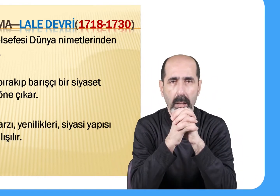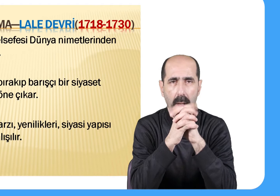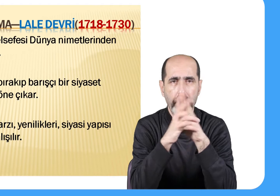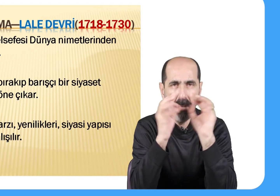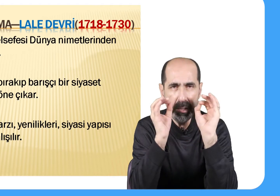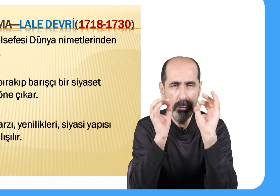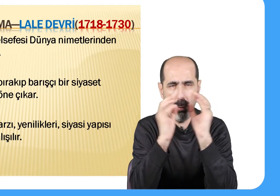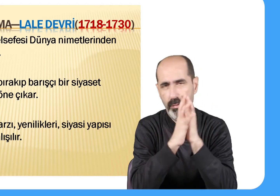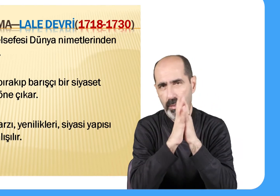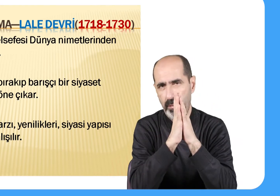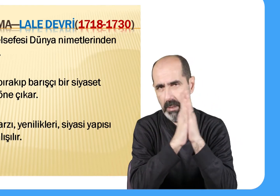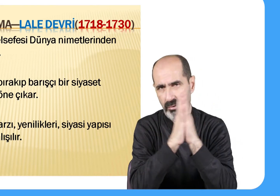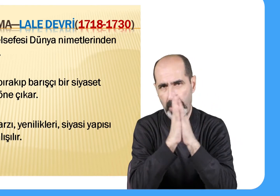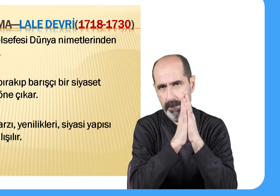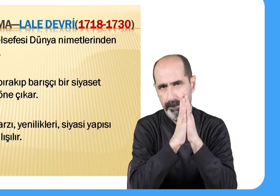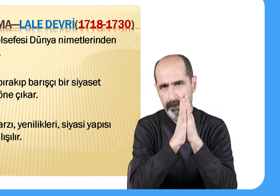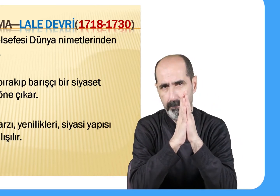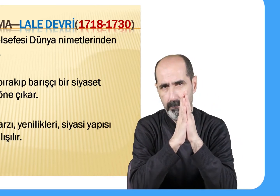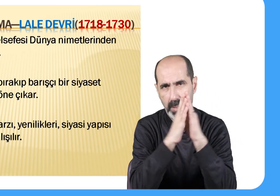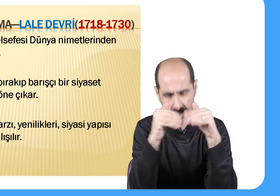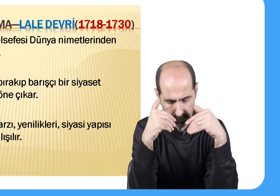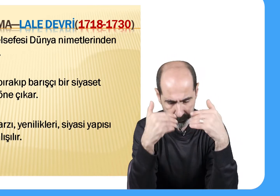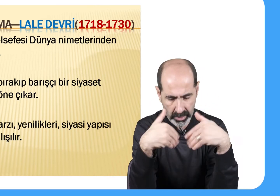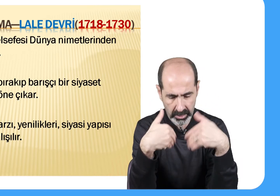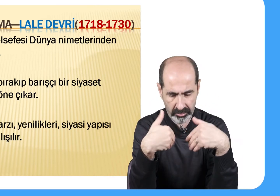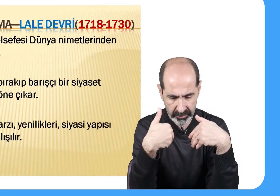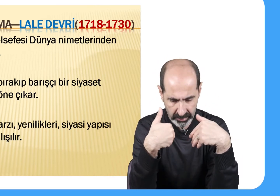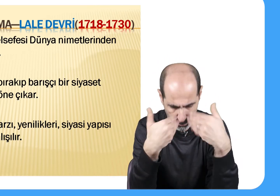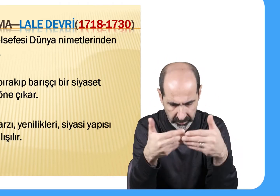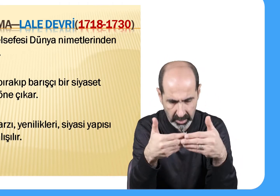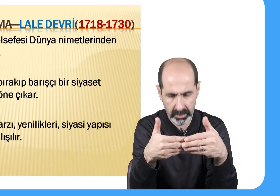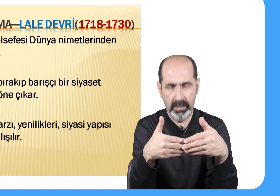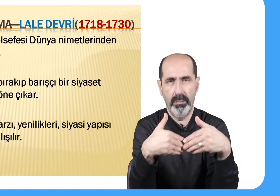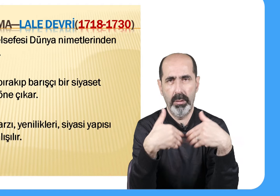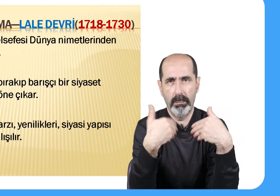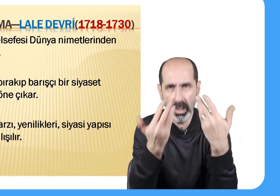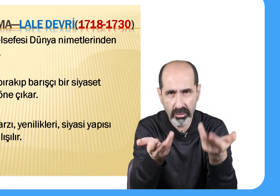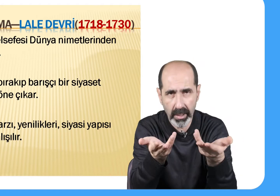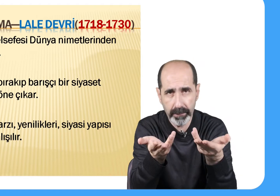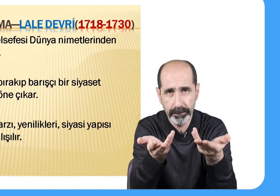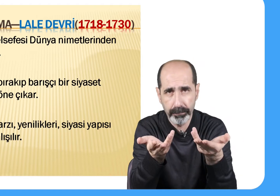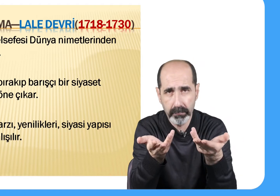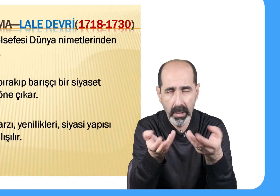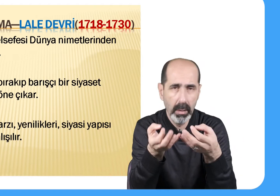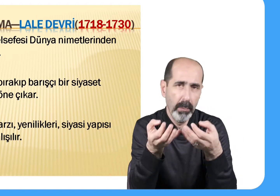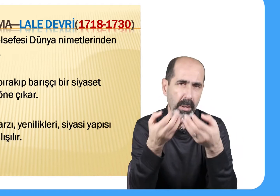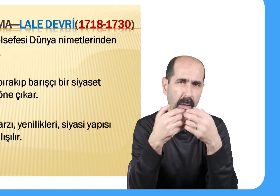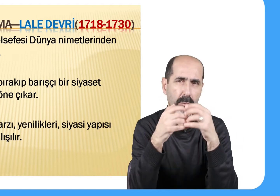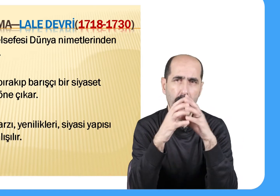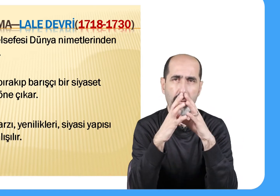Devri 1718 de başlar Pasarofça Antlaşması imzalandıktan sonra başlar